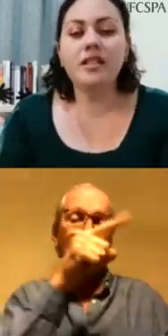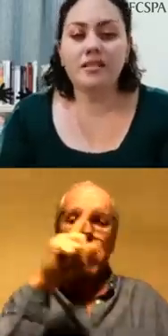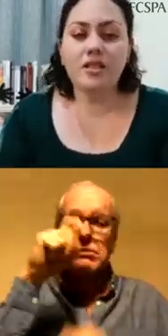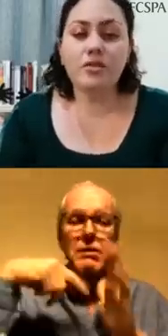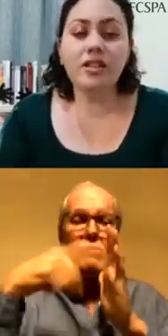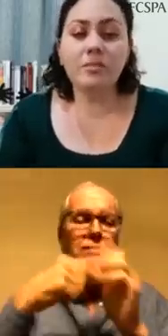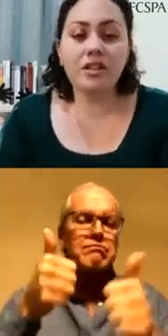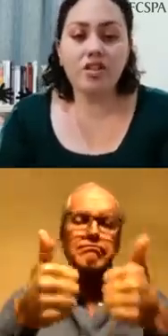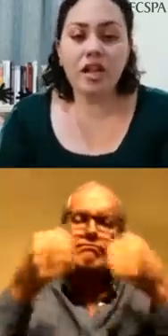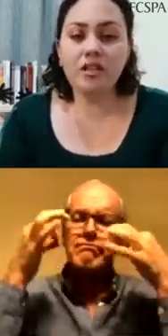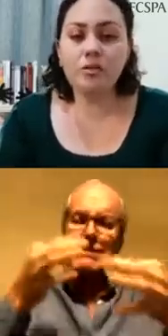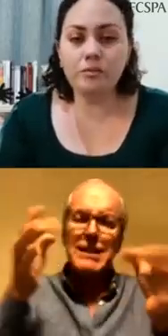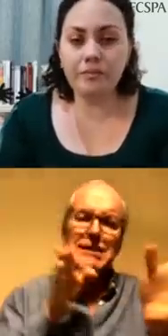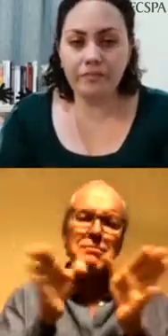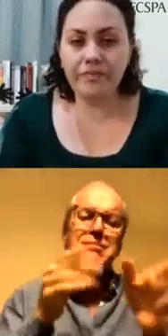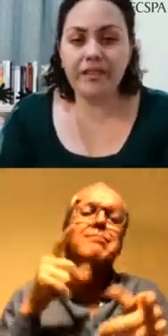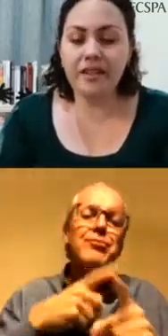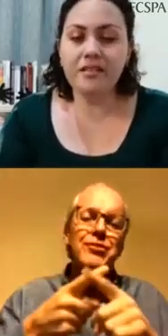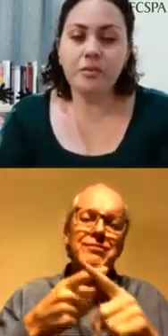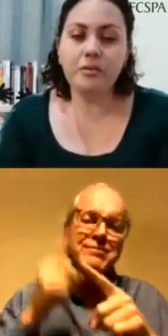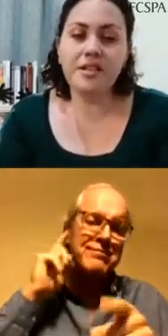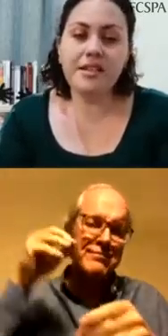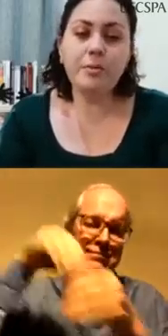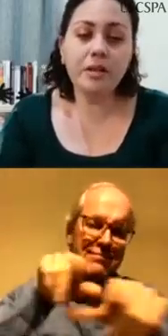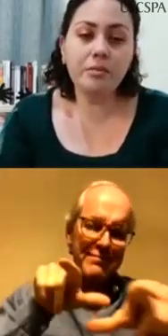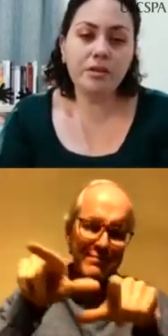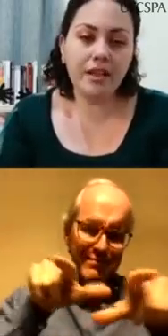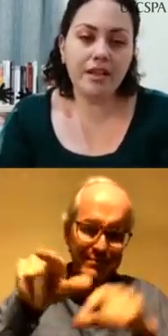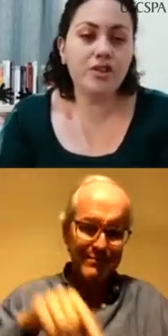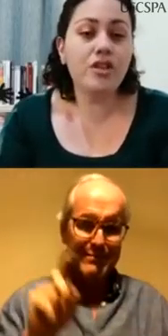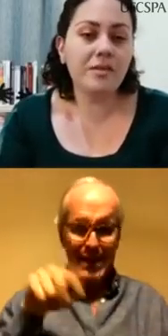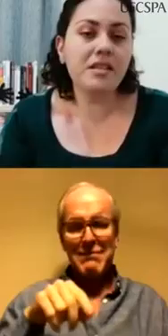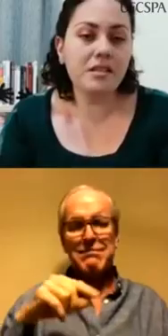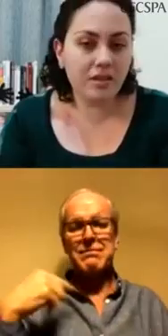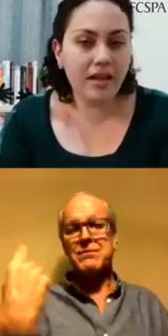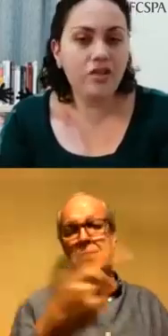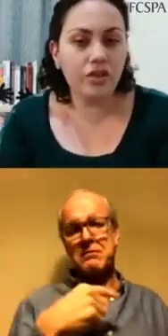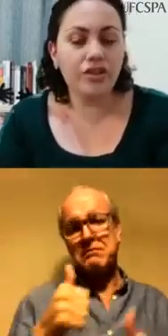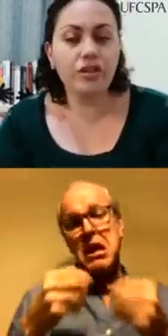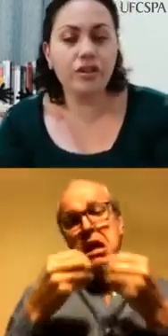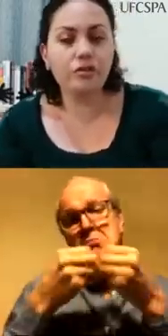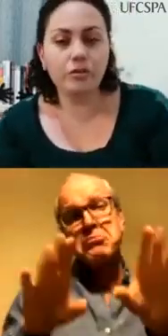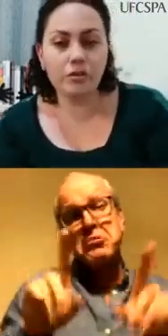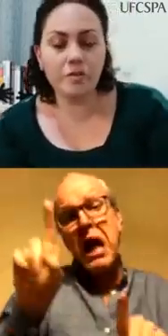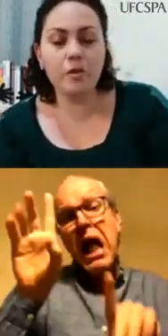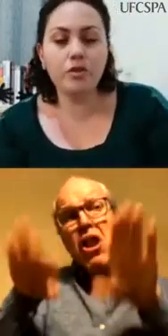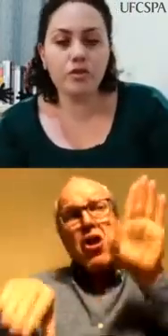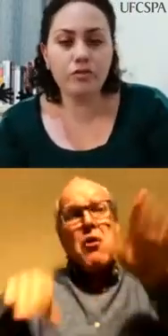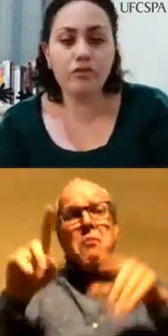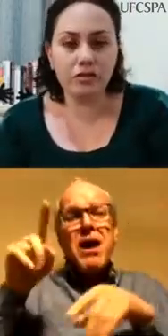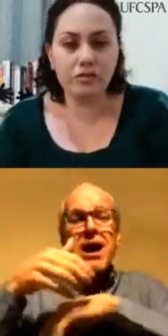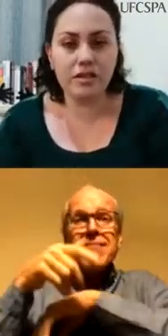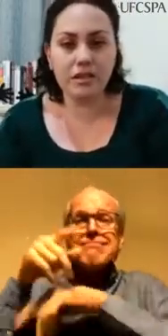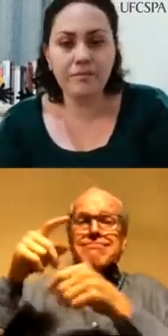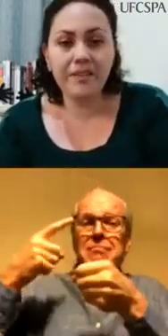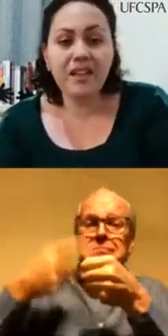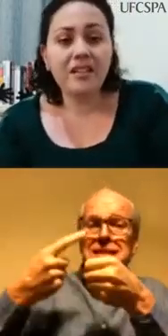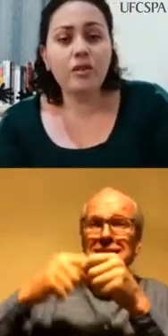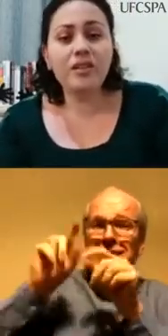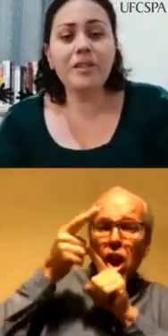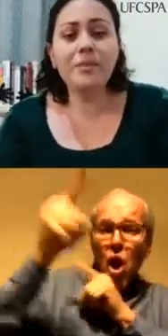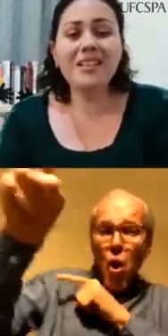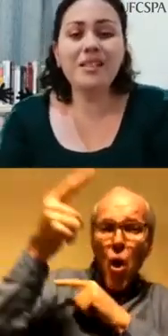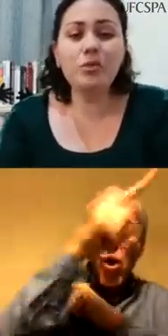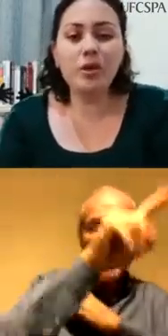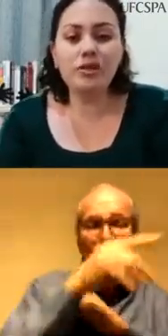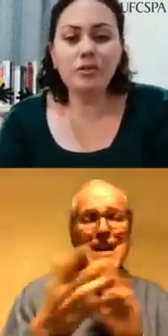intérprete, isso vai depender de cada um, né? Então, por exemplo, aqui em Porto Alegre a gente tem uma acessibilidade grande dentro do Hospital Moinhos de Ventos, né? Então,